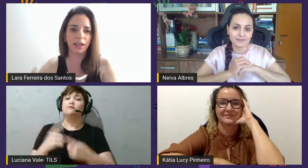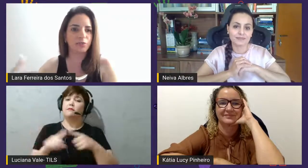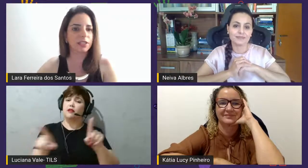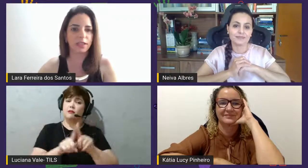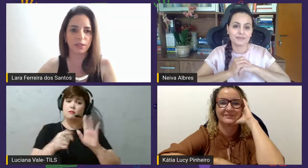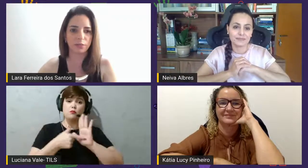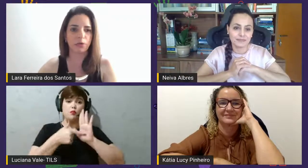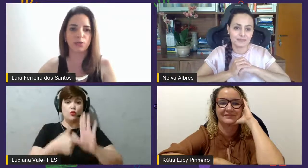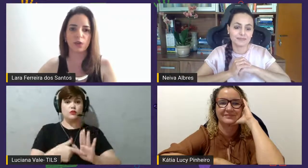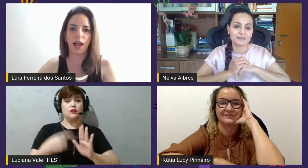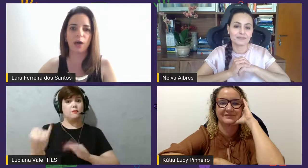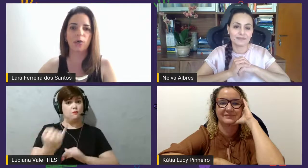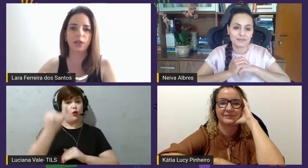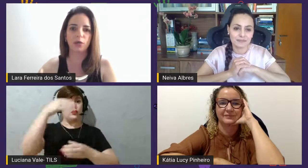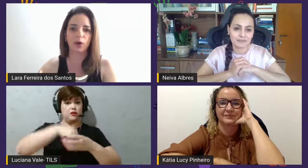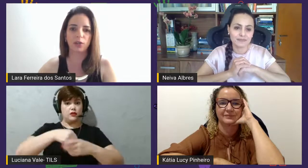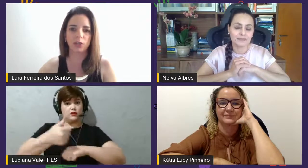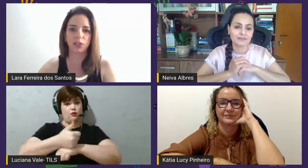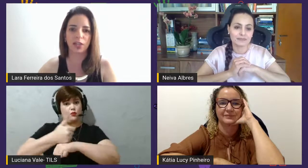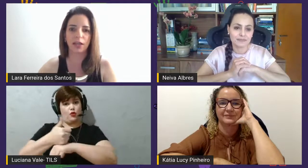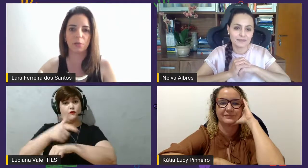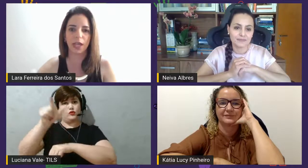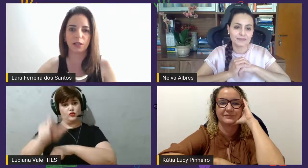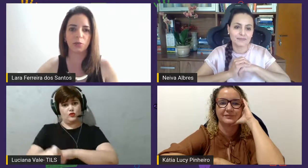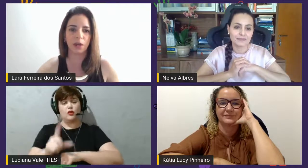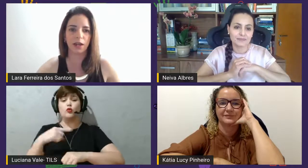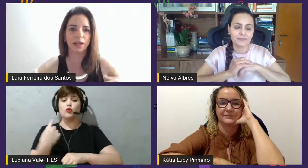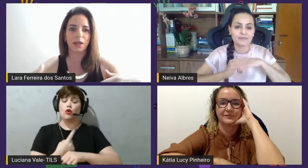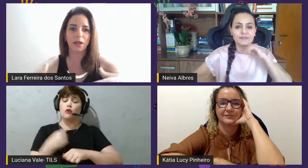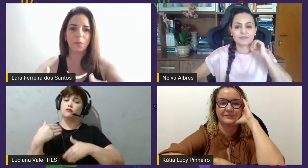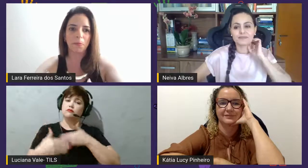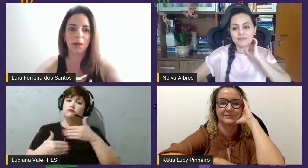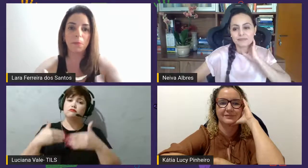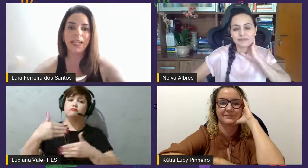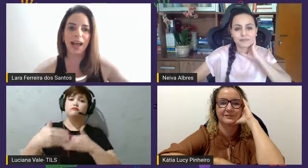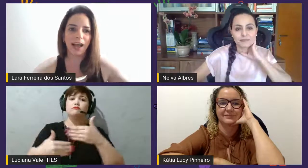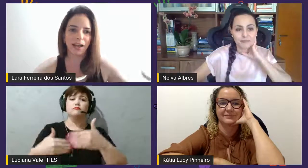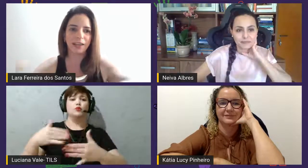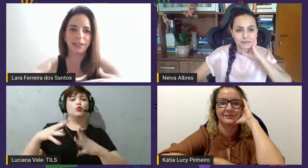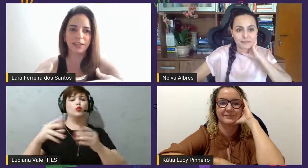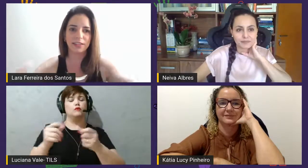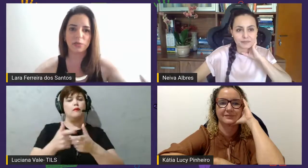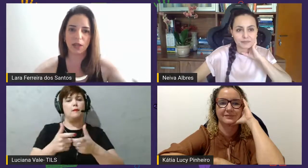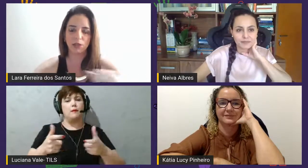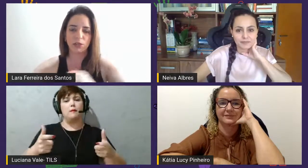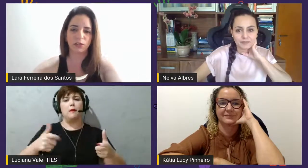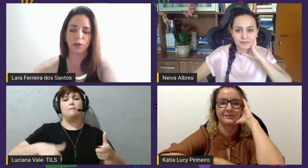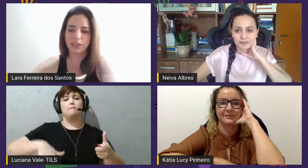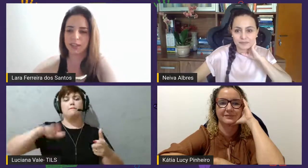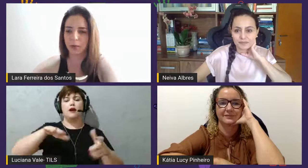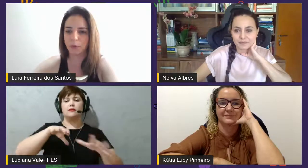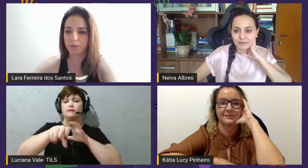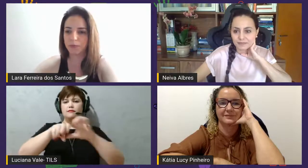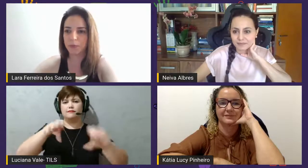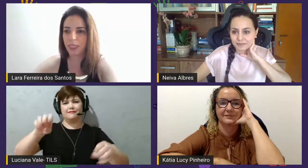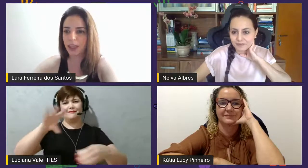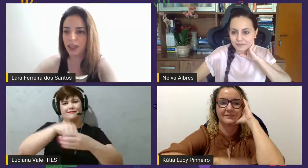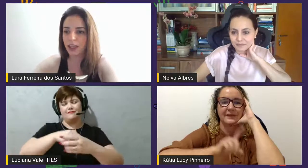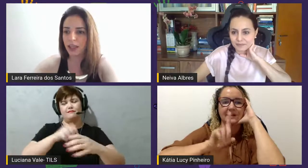mostrar a relevância desse profissional e o quanto a gente tem caminhado para ampliar esses espaços de